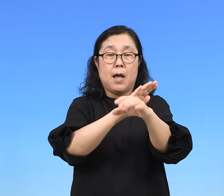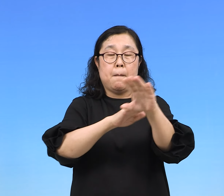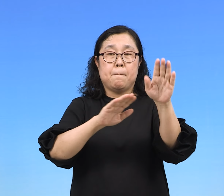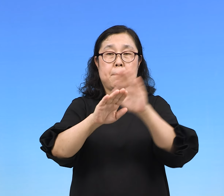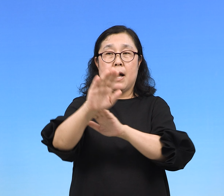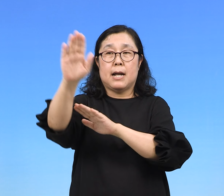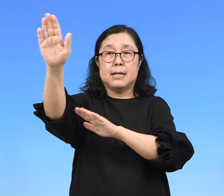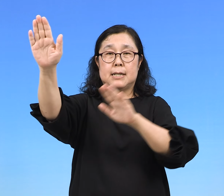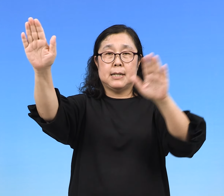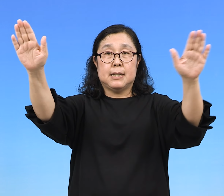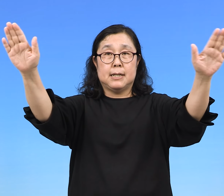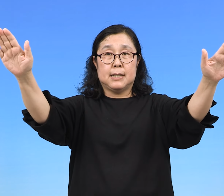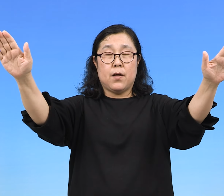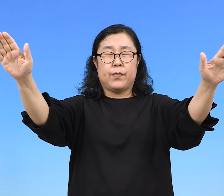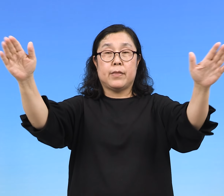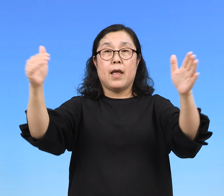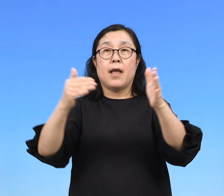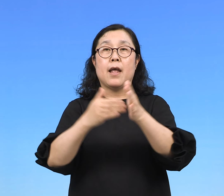권능의 팔을